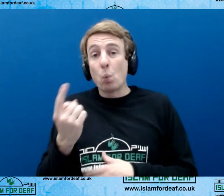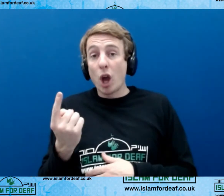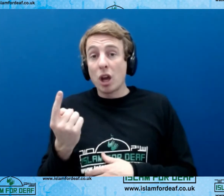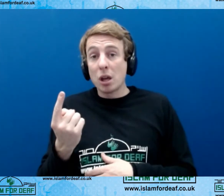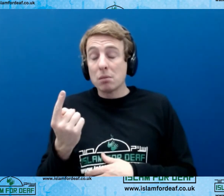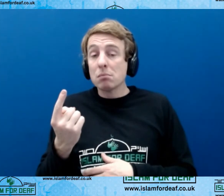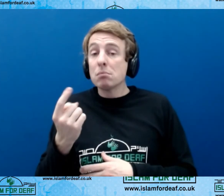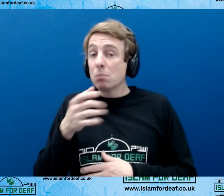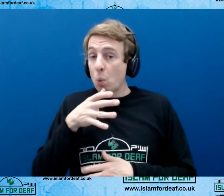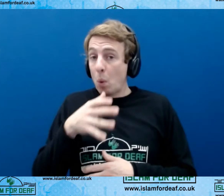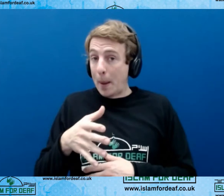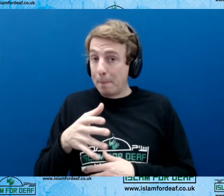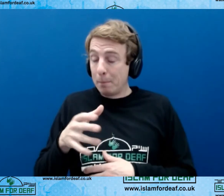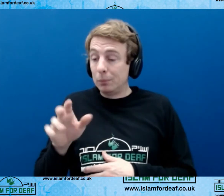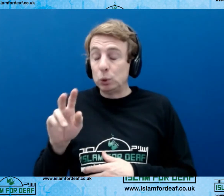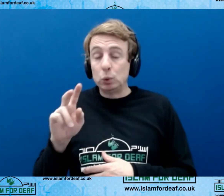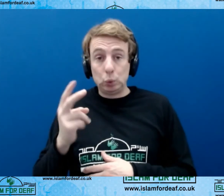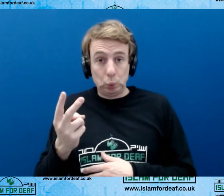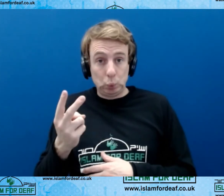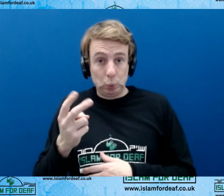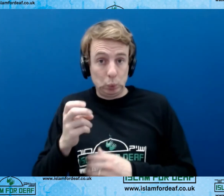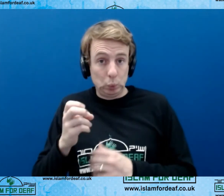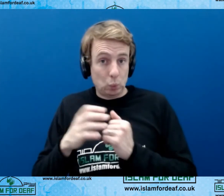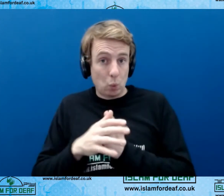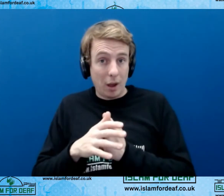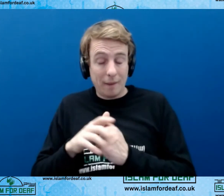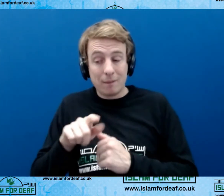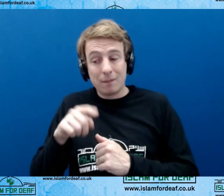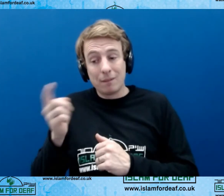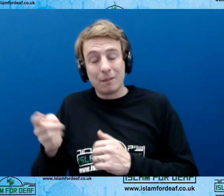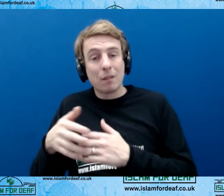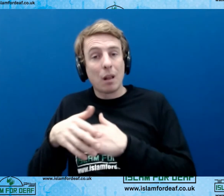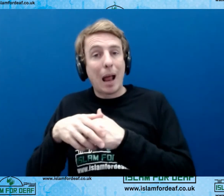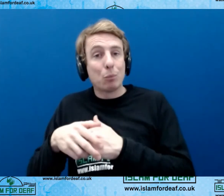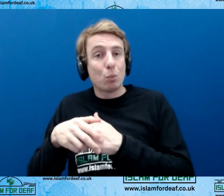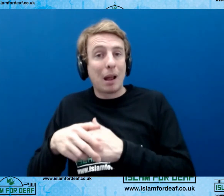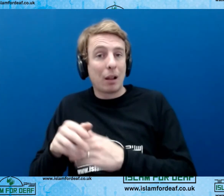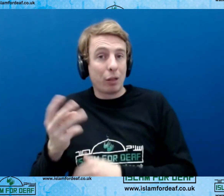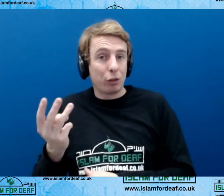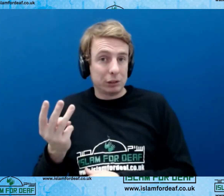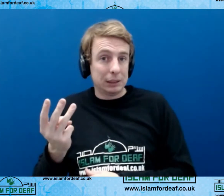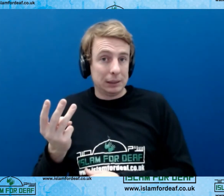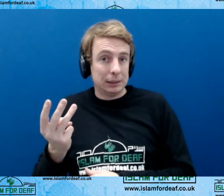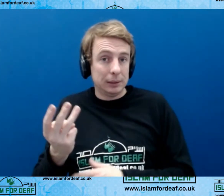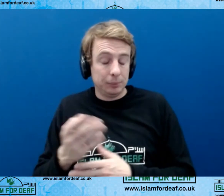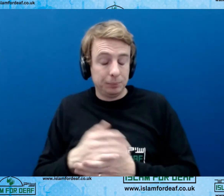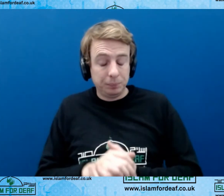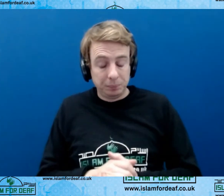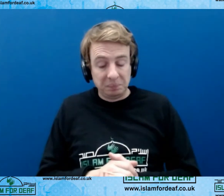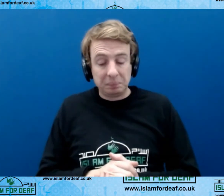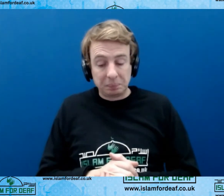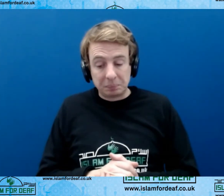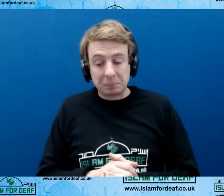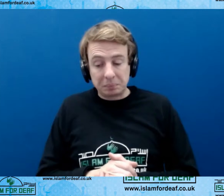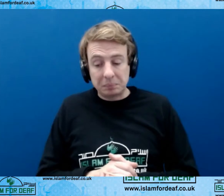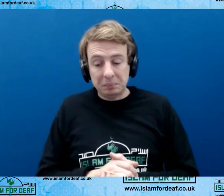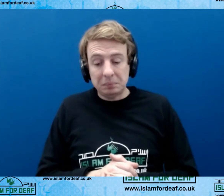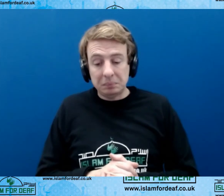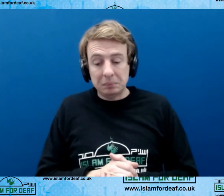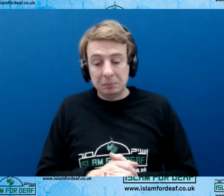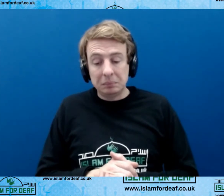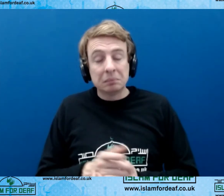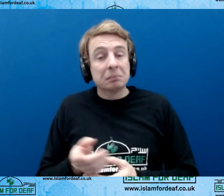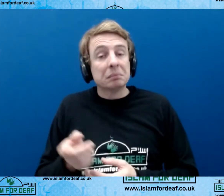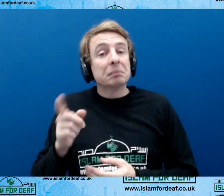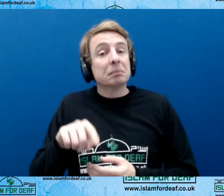وأول من أسلم من الصبيان علي بن أبي طالب رضي الله عنه. And the first of the children who became Muslim